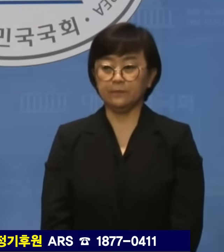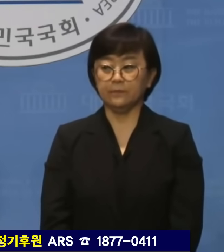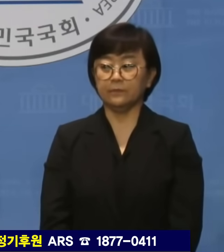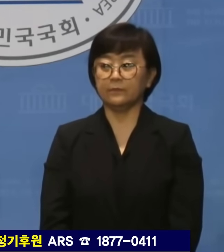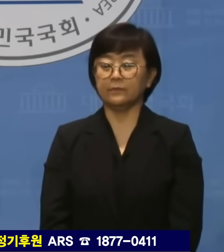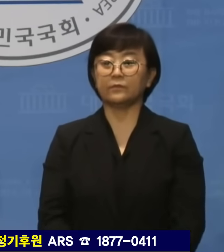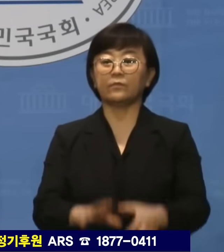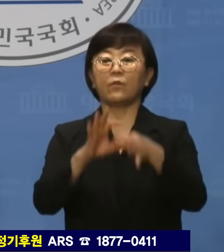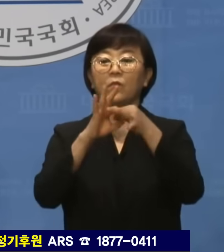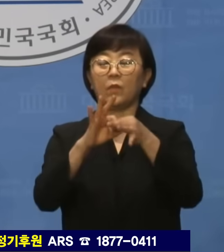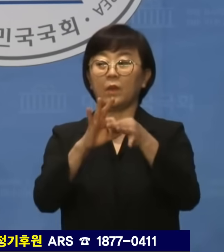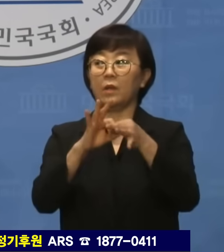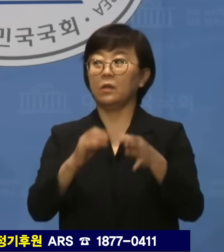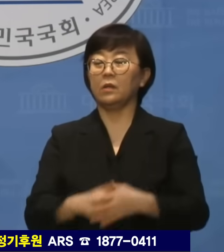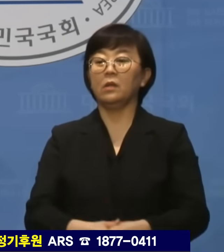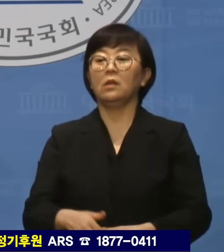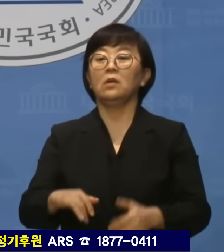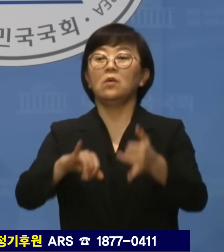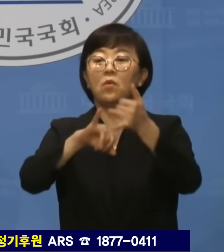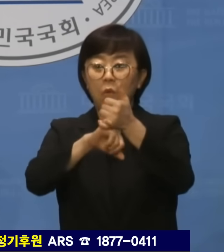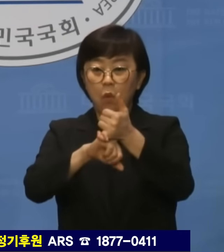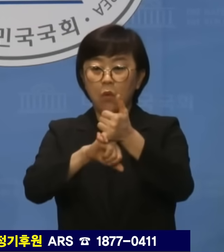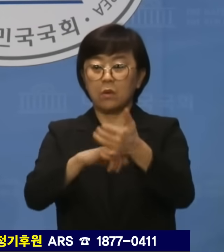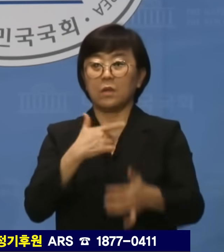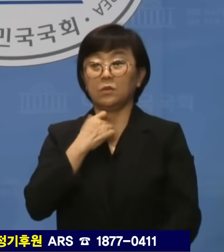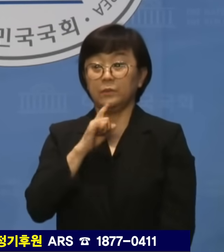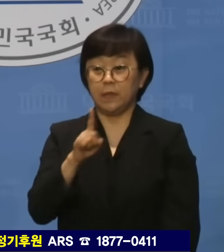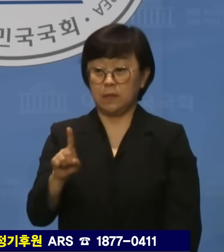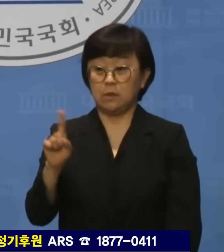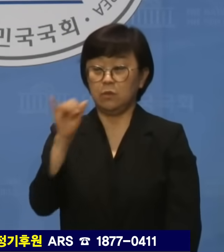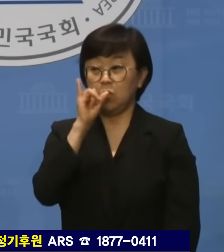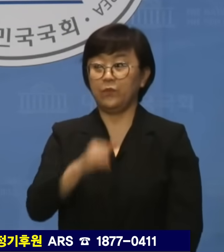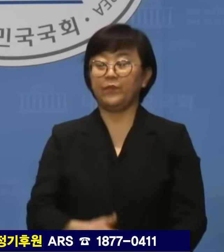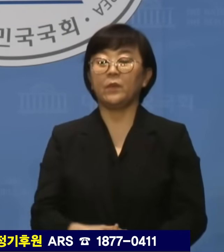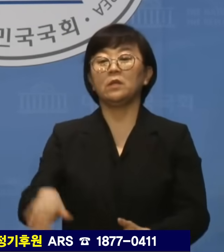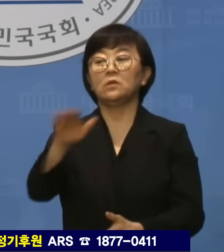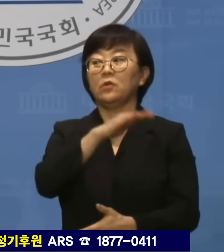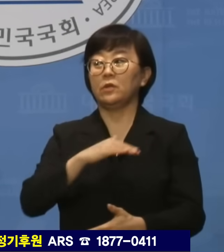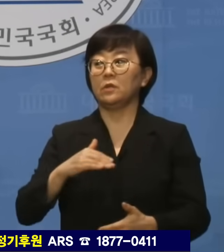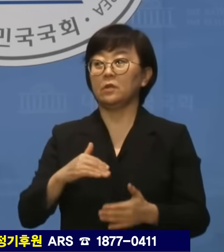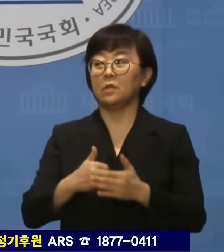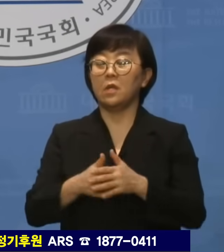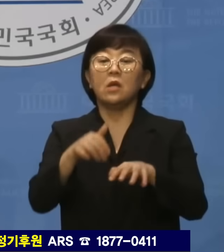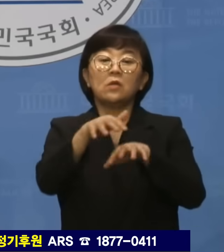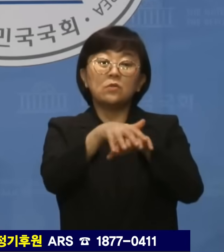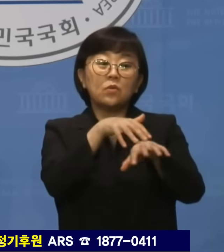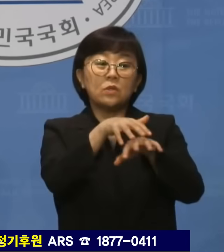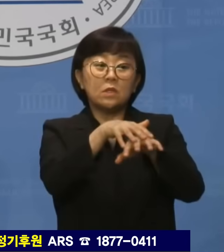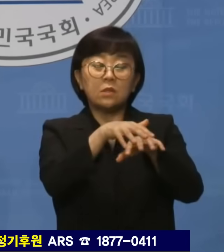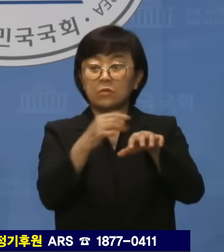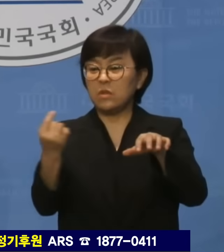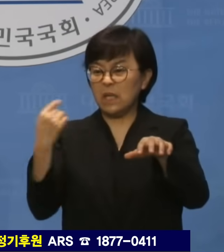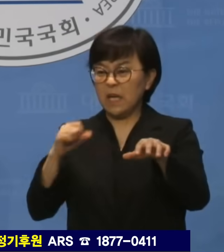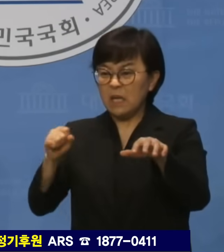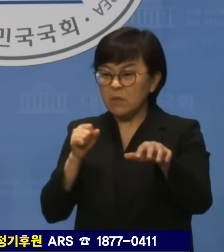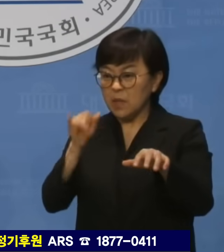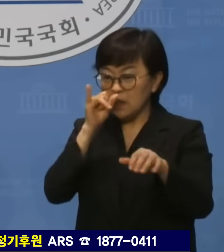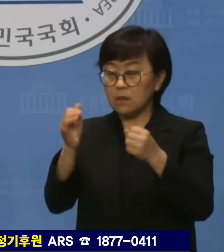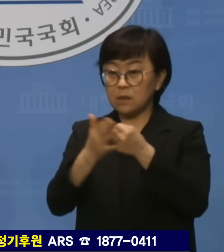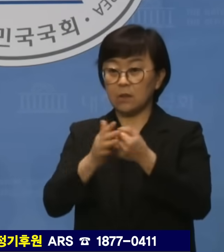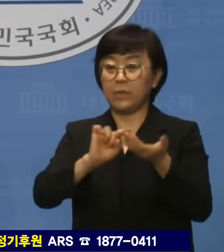예, 관련해서요. 제가 꼭 짚고 싶은 게 있는데 저희들이 조직적 배후가 있는지도 밝혀야